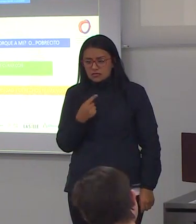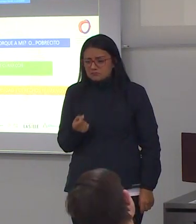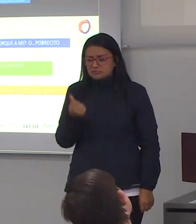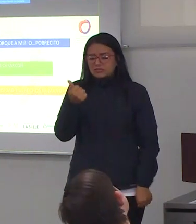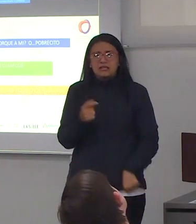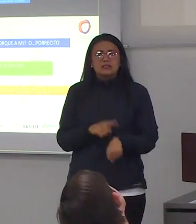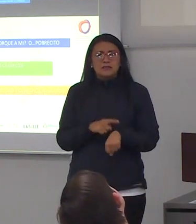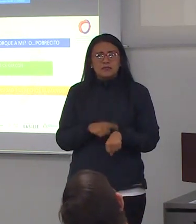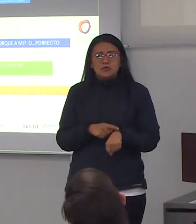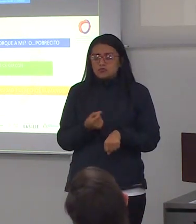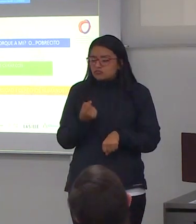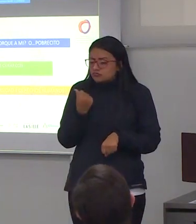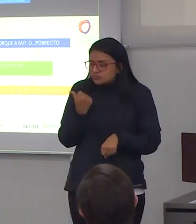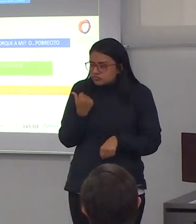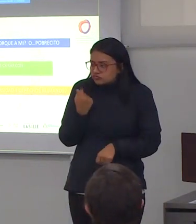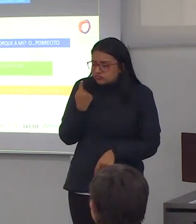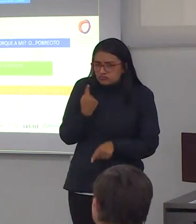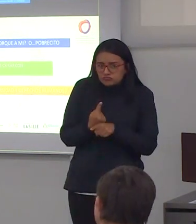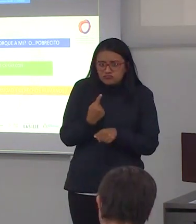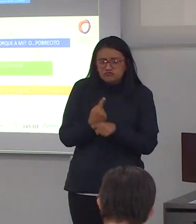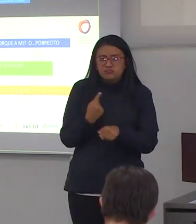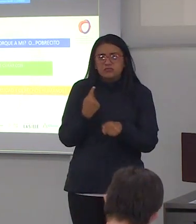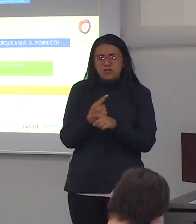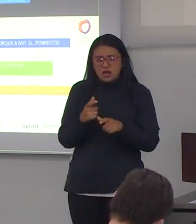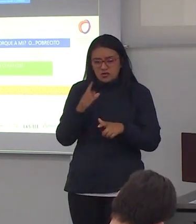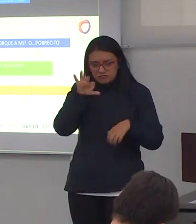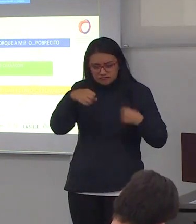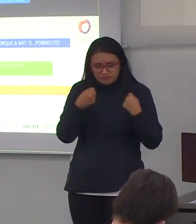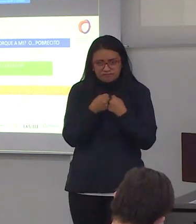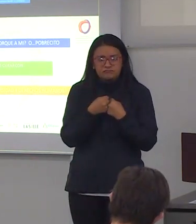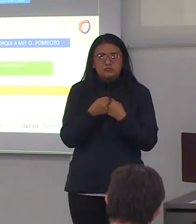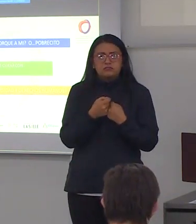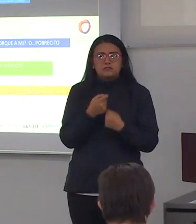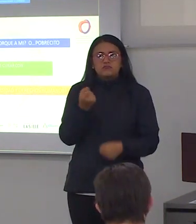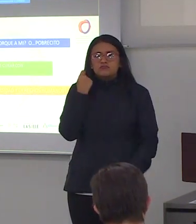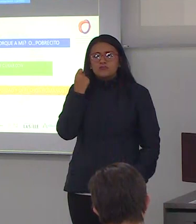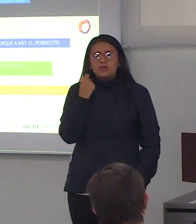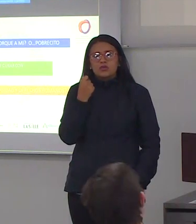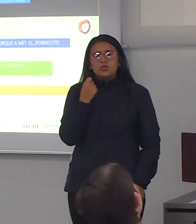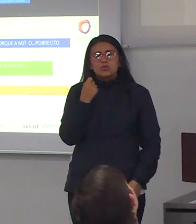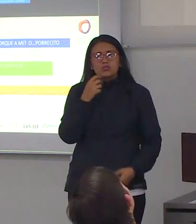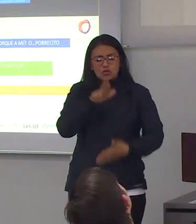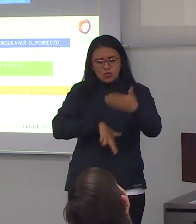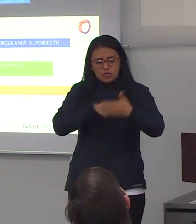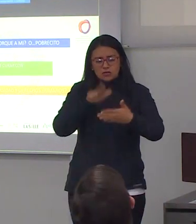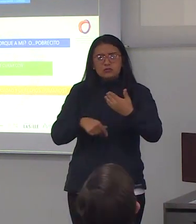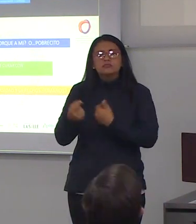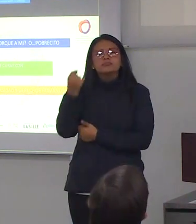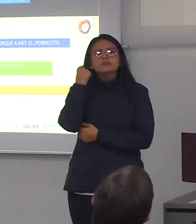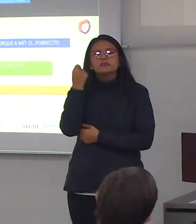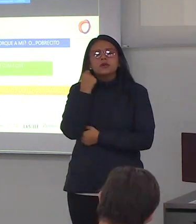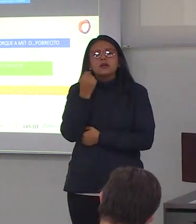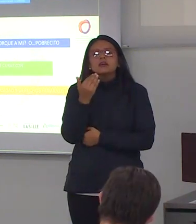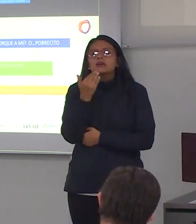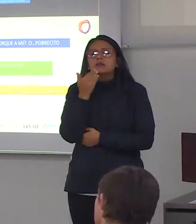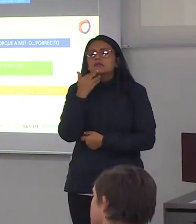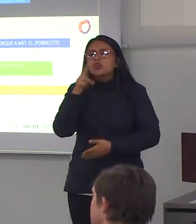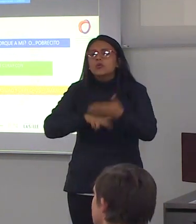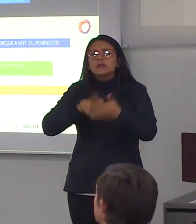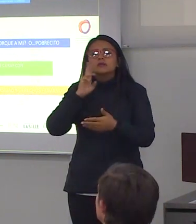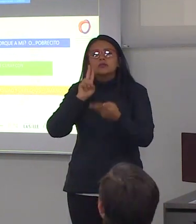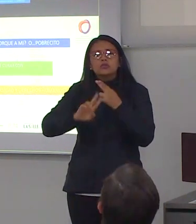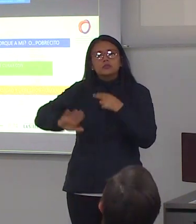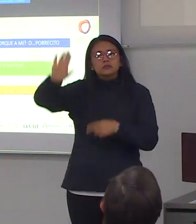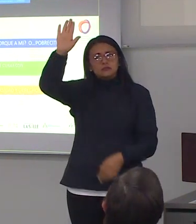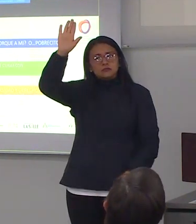tiempo de haber ratificado una convención ustedes saben que Colombia ratificó hace ¿cuánto? ¿quién conoce la convención? levante